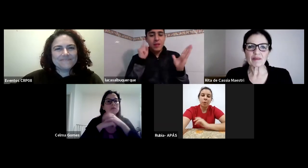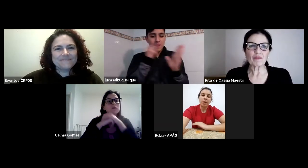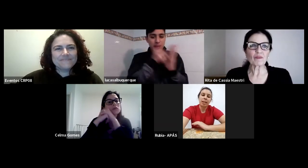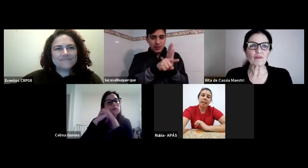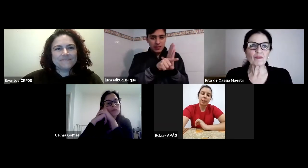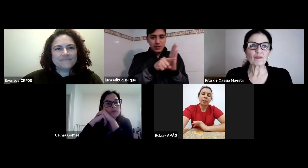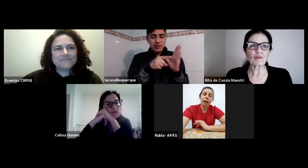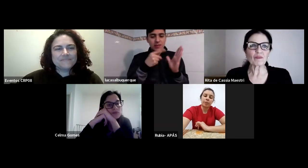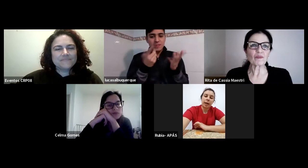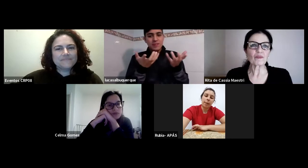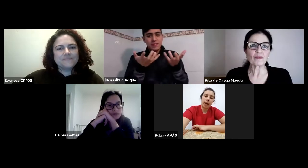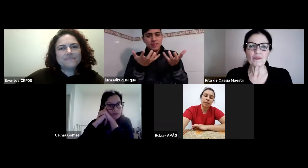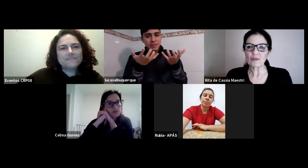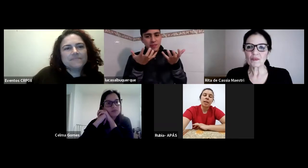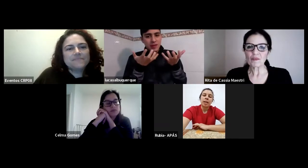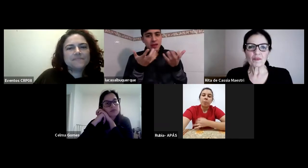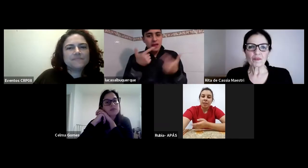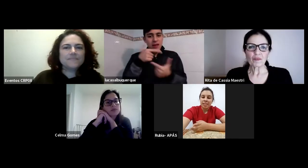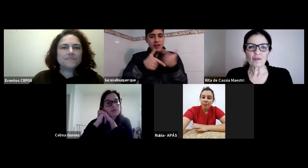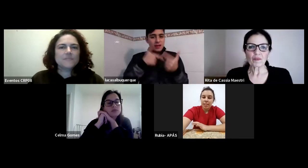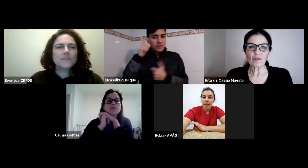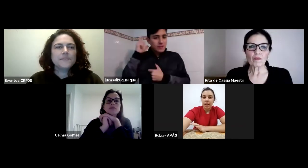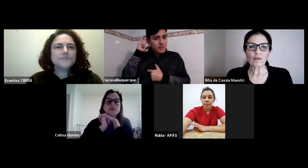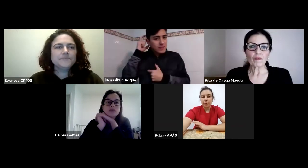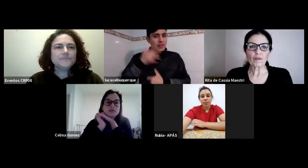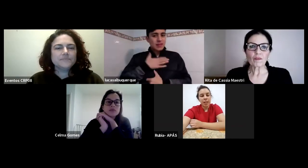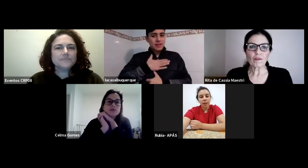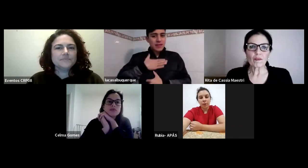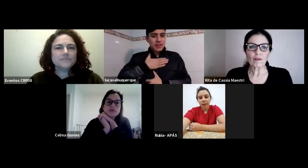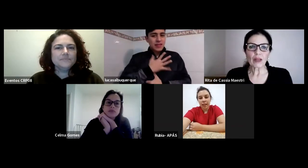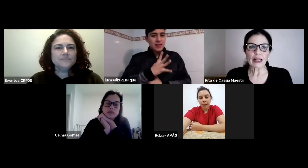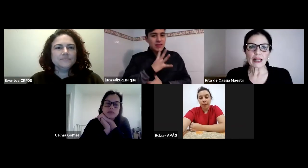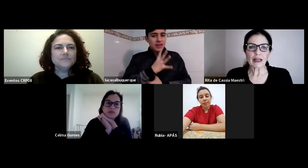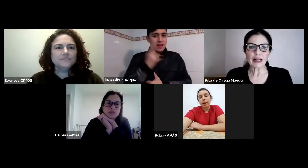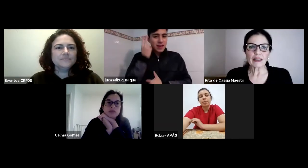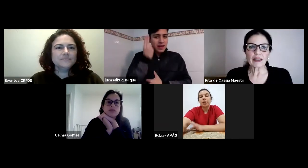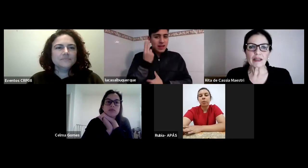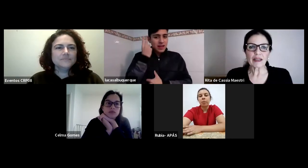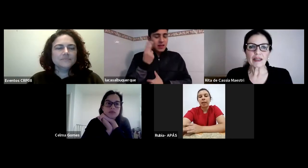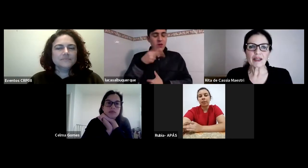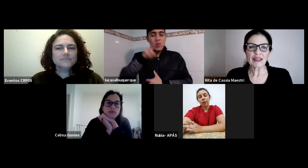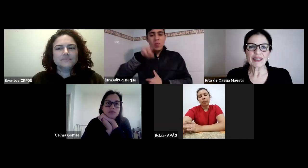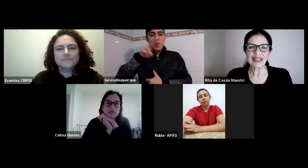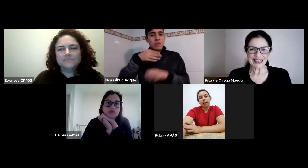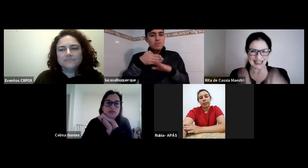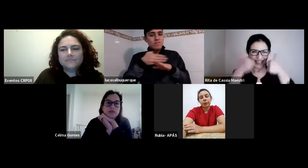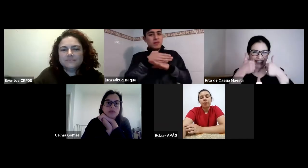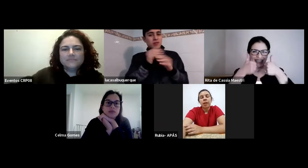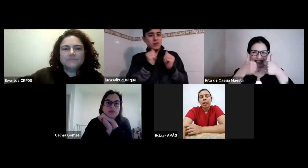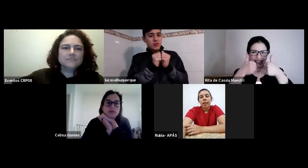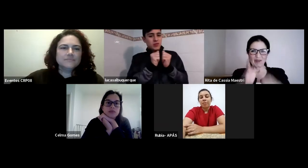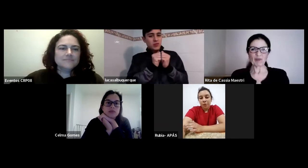E até comentei ali que eu trabalho na Paz. É um prazer conhecer a Rita. Nunca tinha participado de nenhum momento, né, com ela